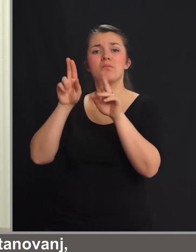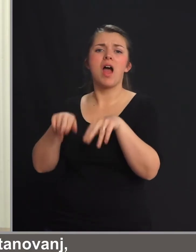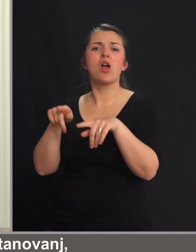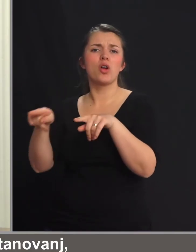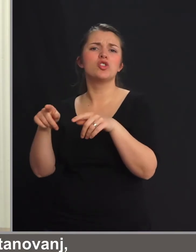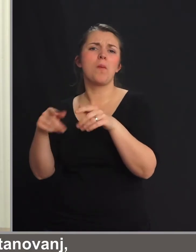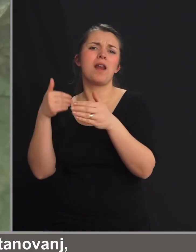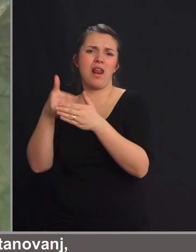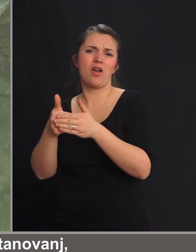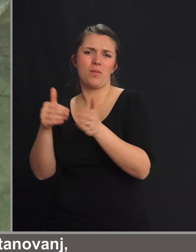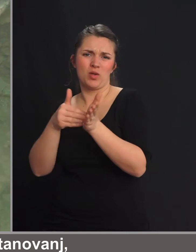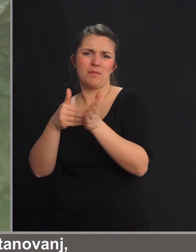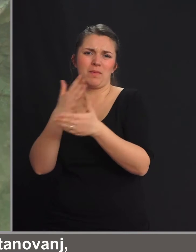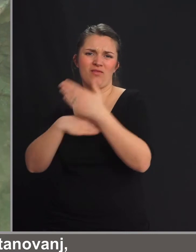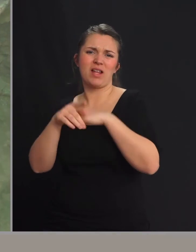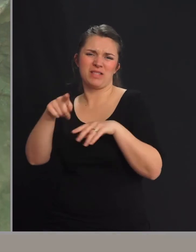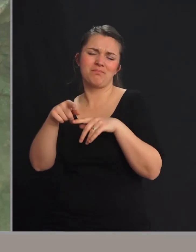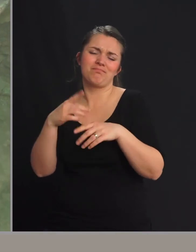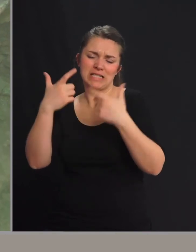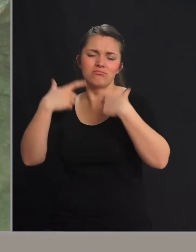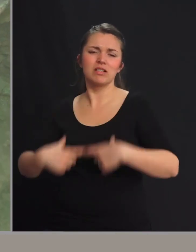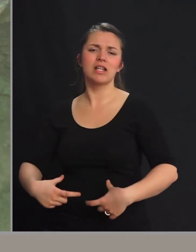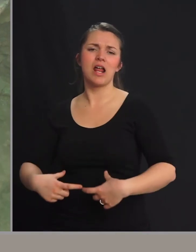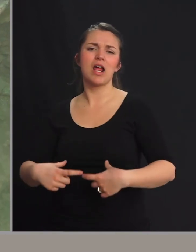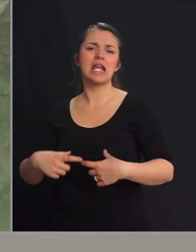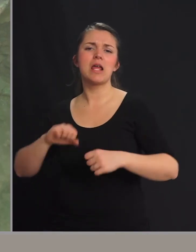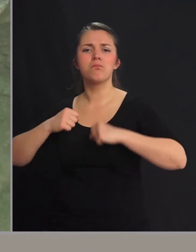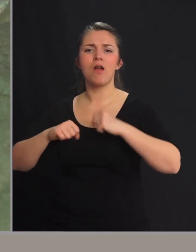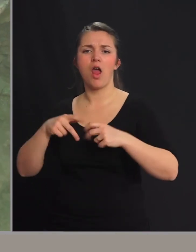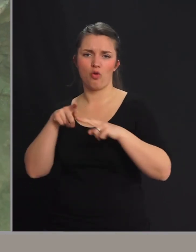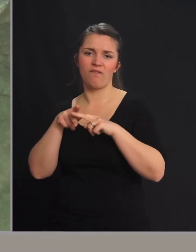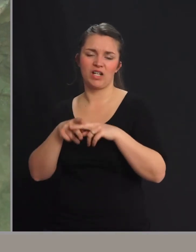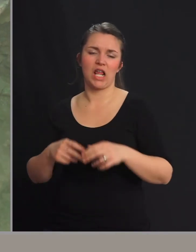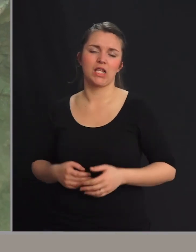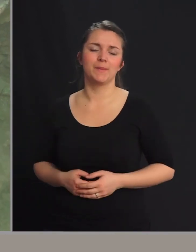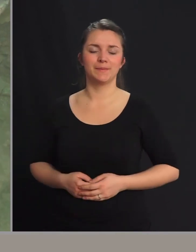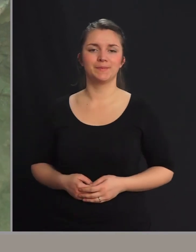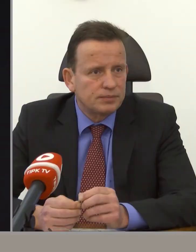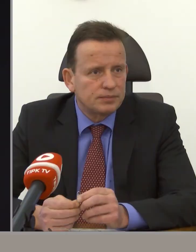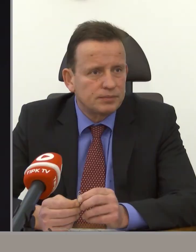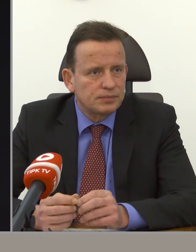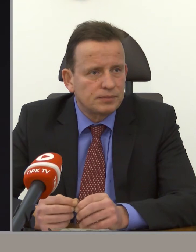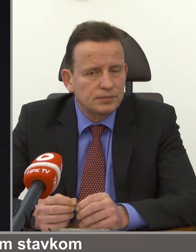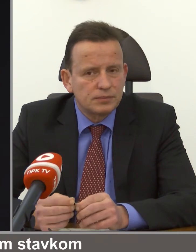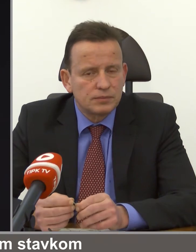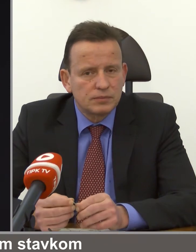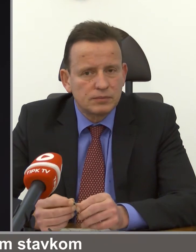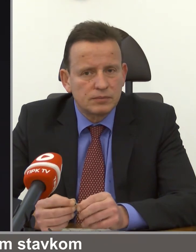stanovanj, ki so prilagojena potrebam invalidom, predvsem tistim, ki so gibalno ovirani.